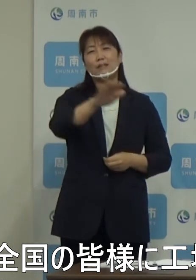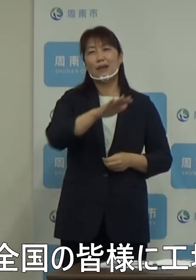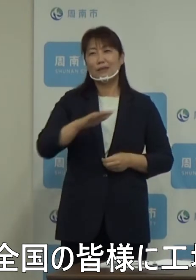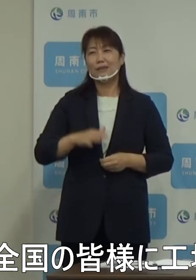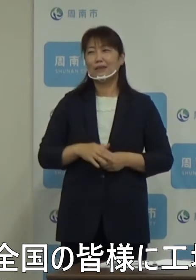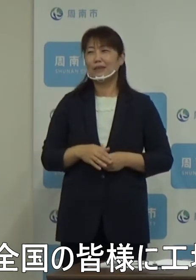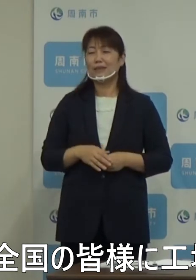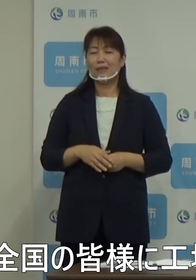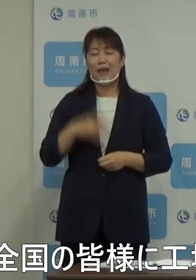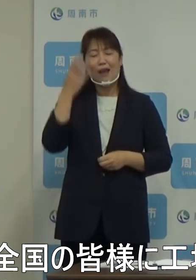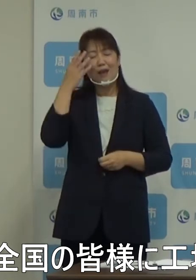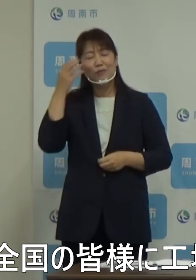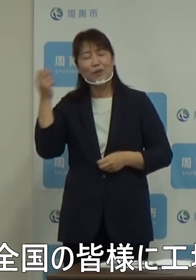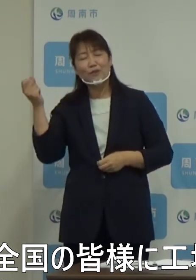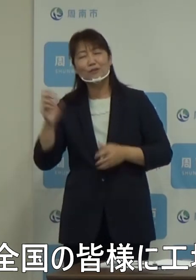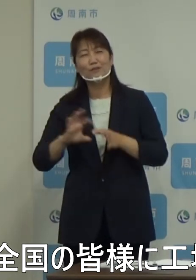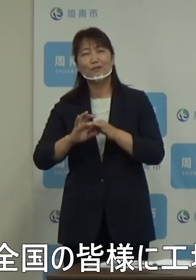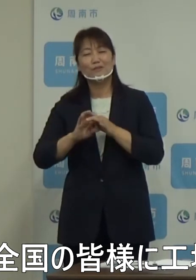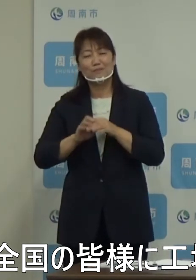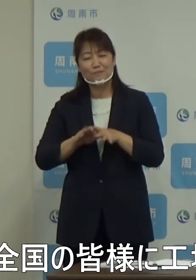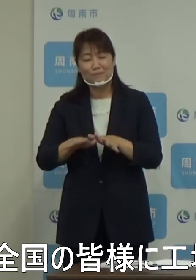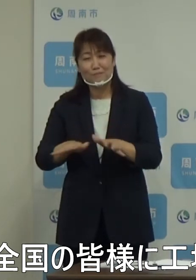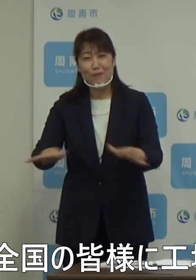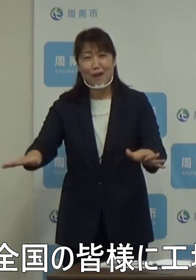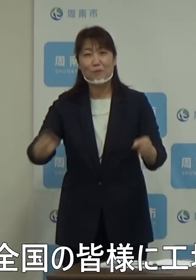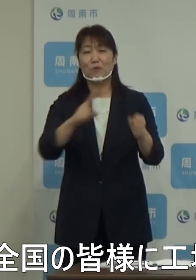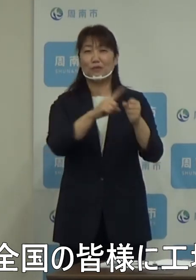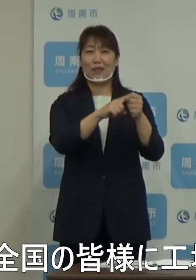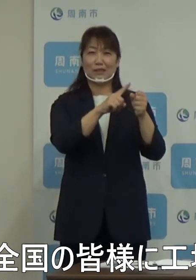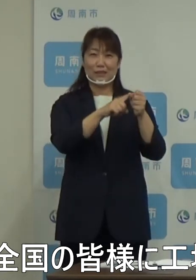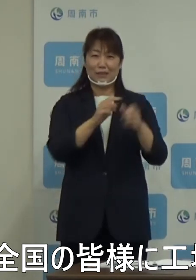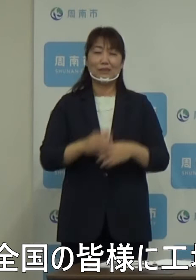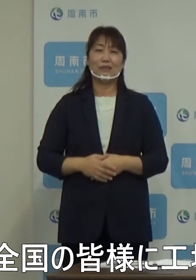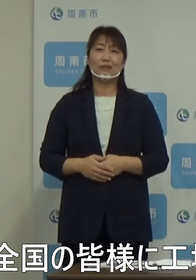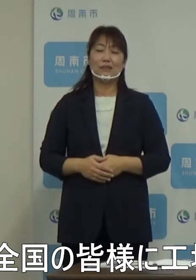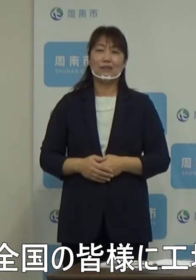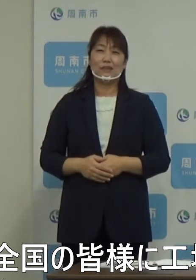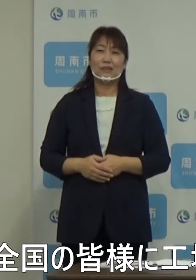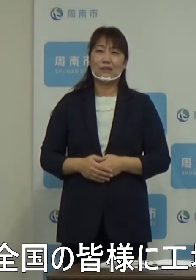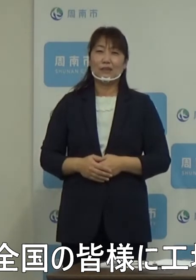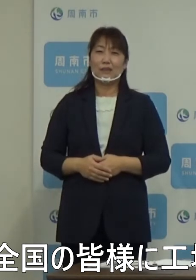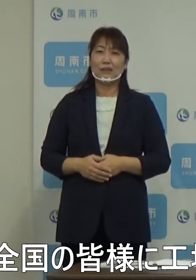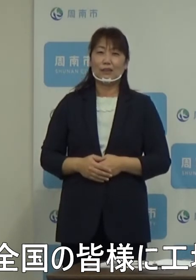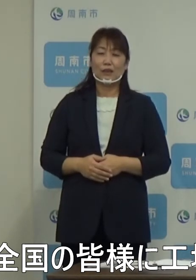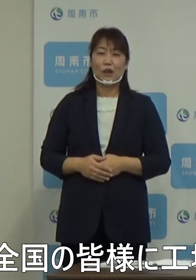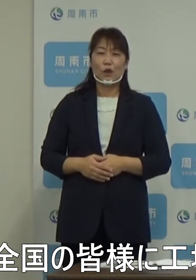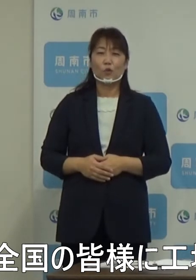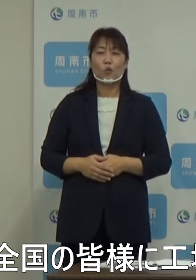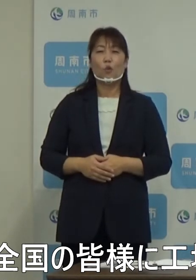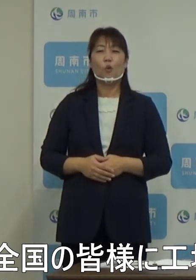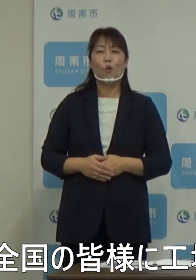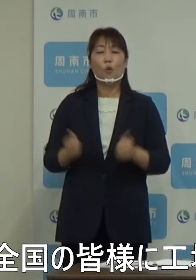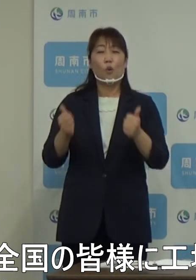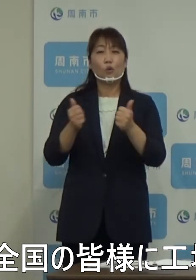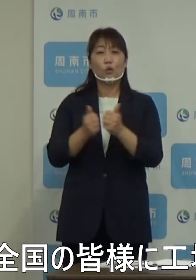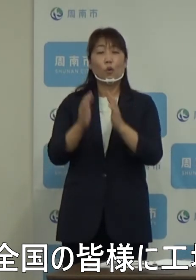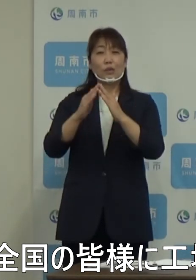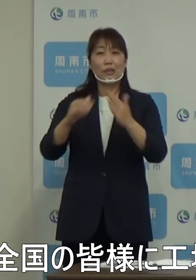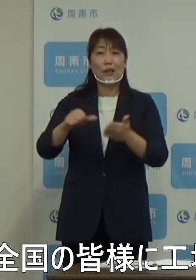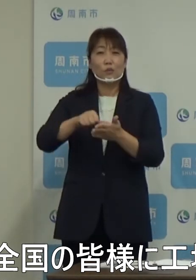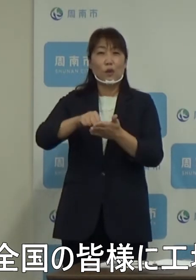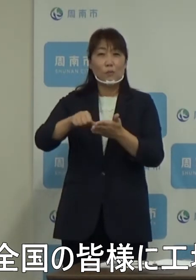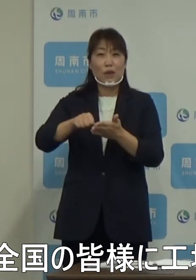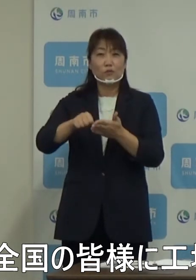魅力を伝えることなどを目的として、全国工場夜景都市協議会に加盟